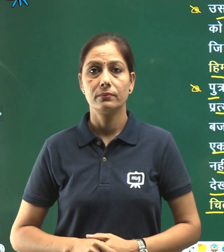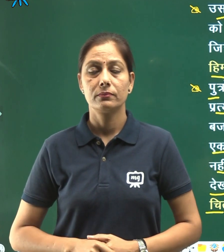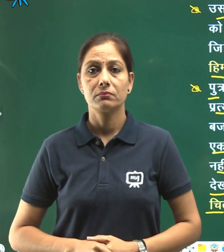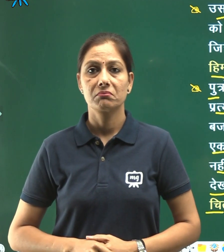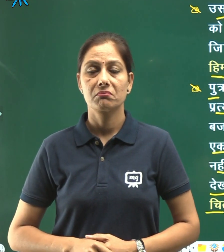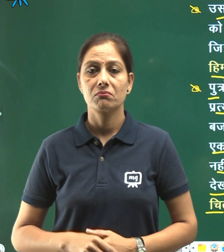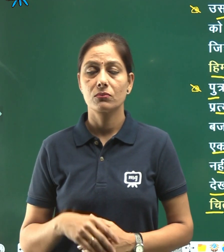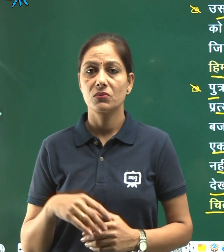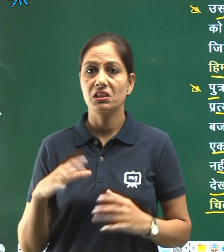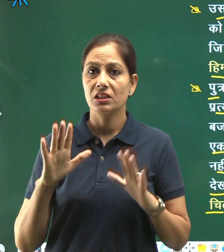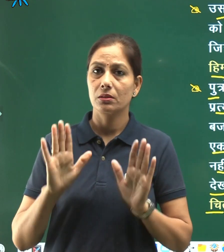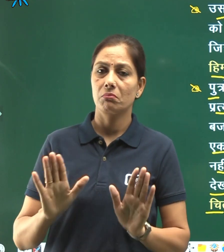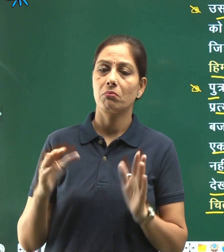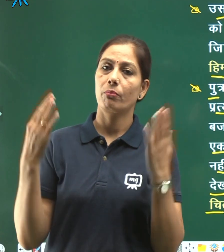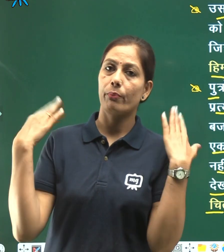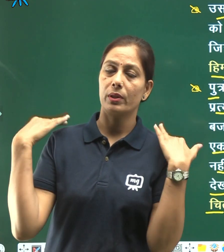चित पड़ी है,